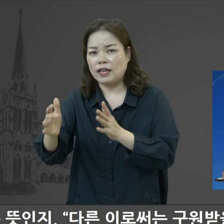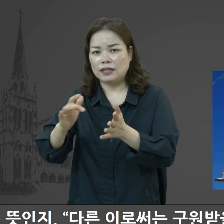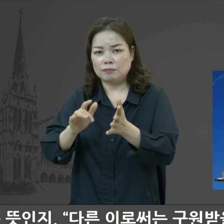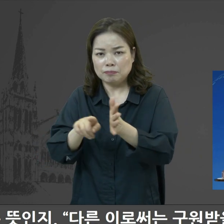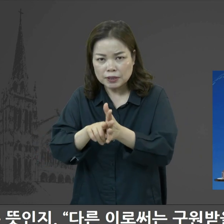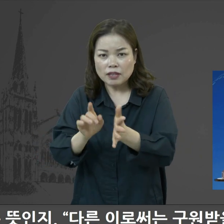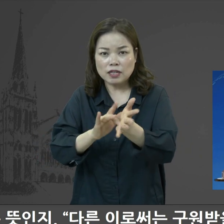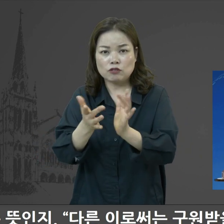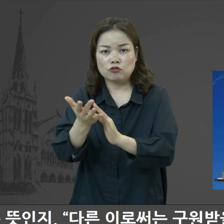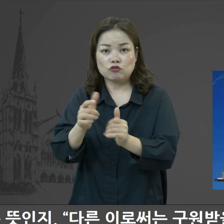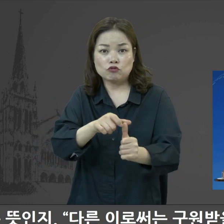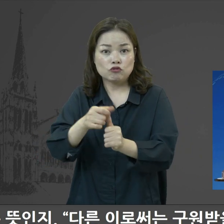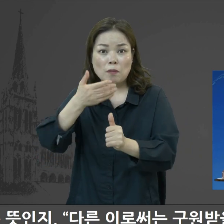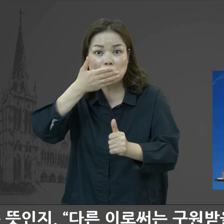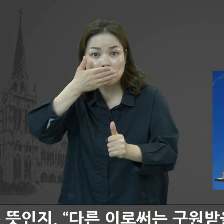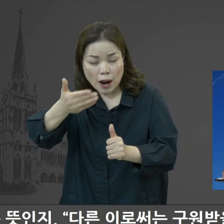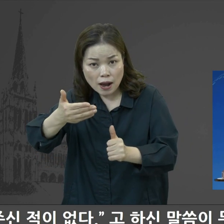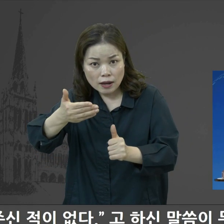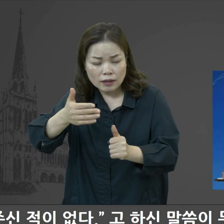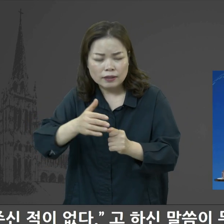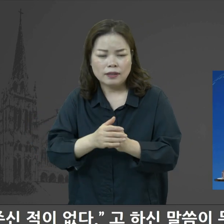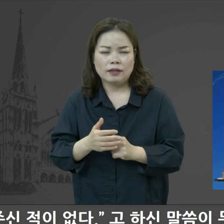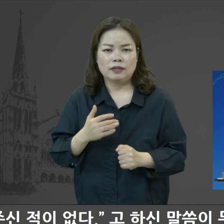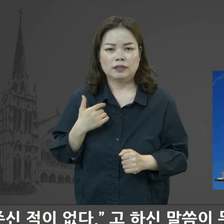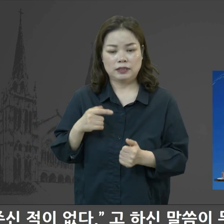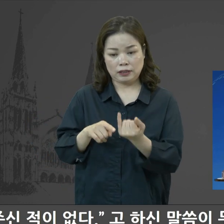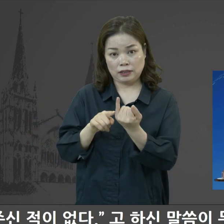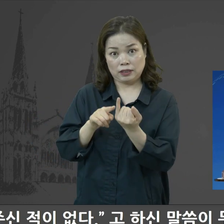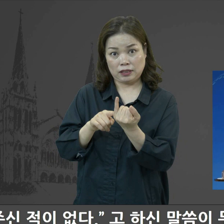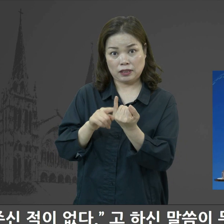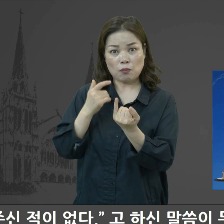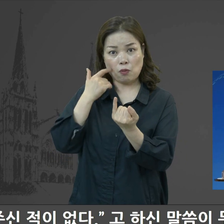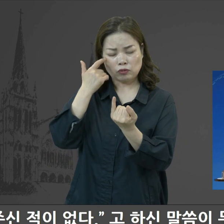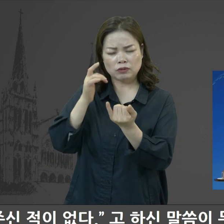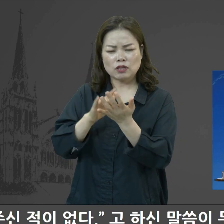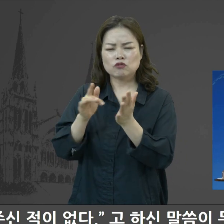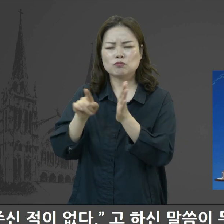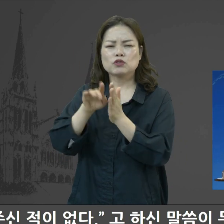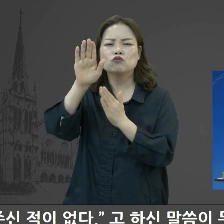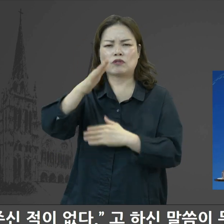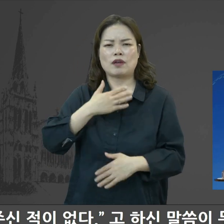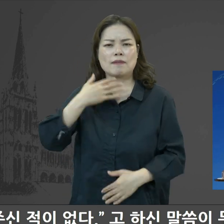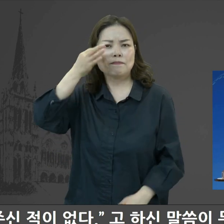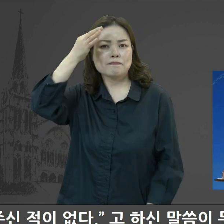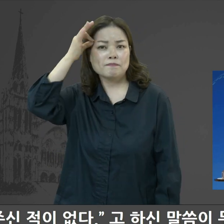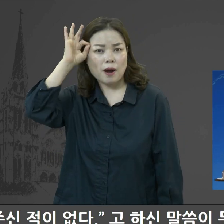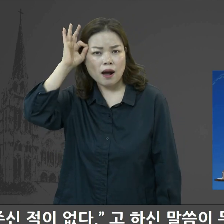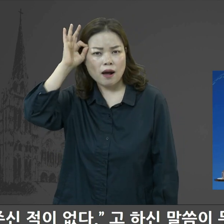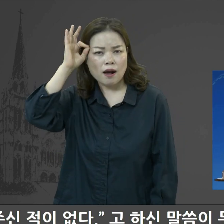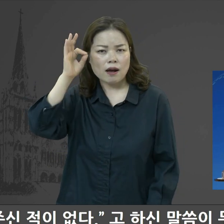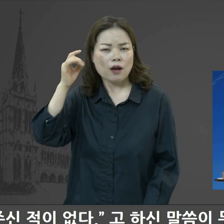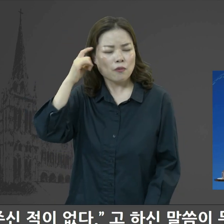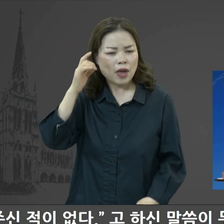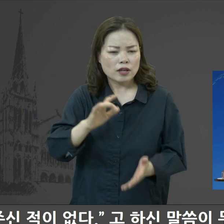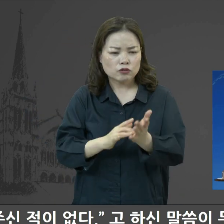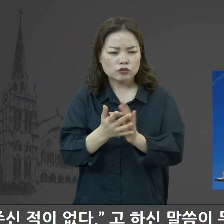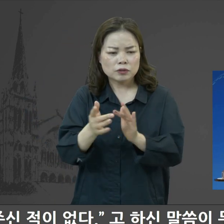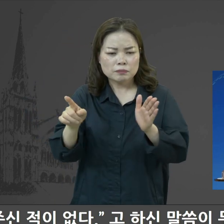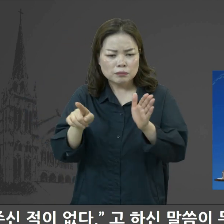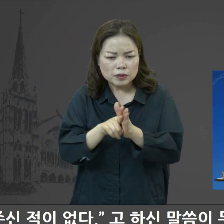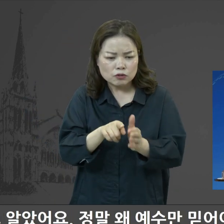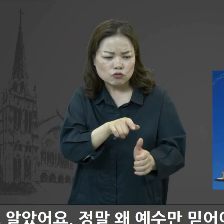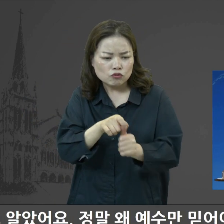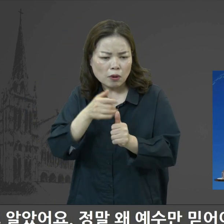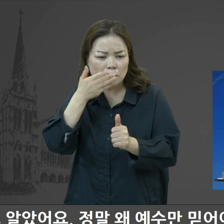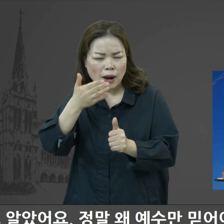말씀이 무슨 말씀인지를 제가 예수님 믿고 알았어요. 정말 왜 예수만 믿어야 구원받는지 제가